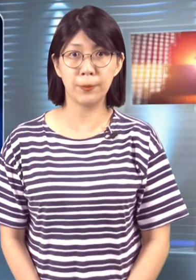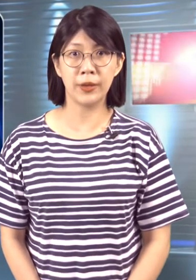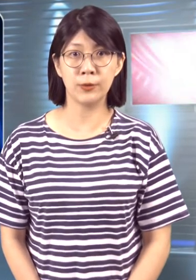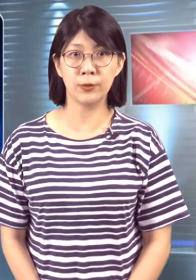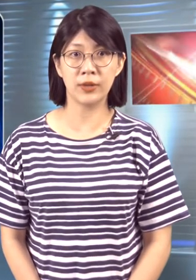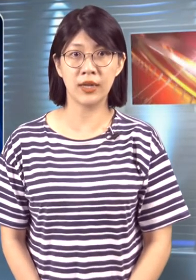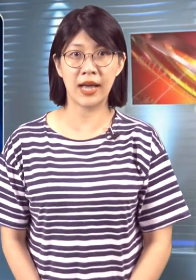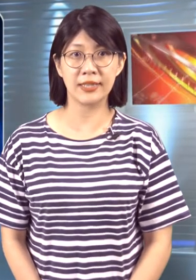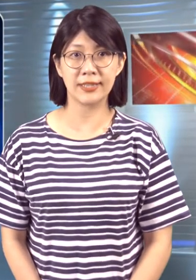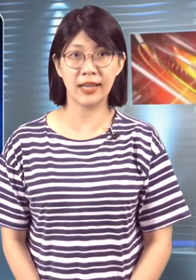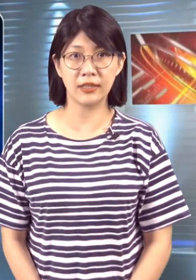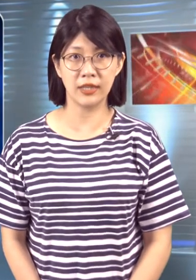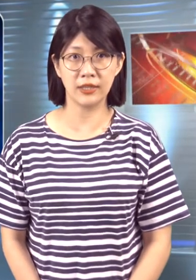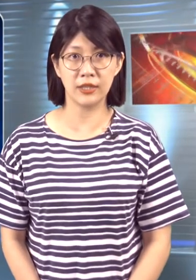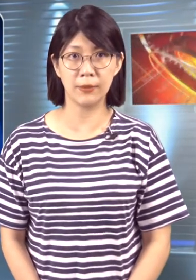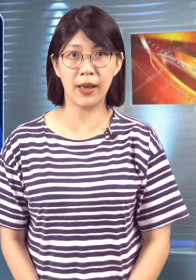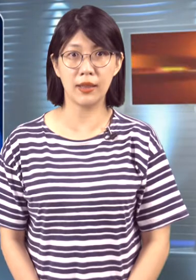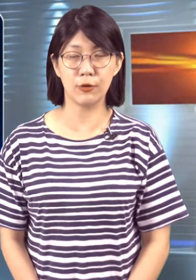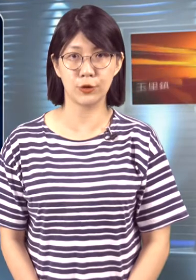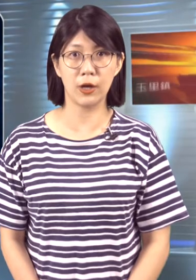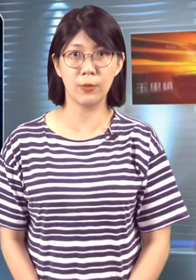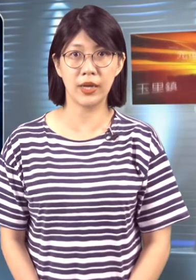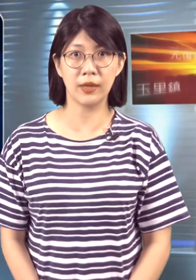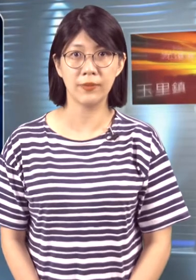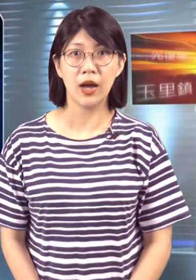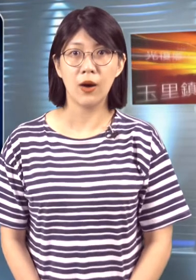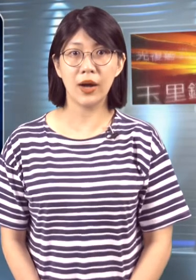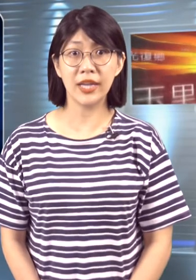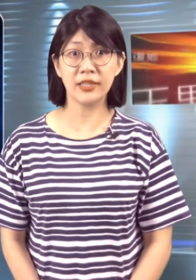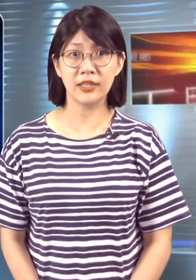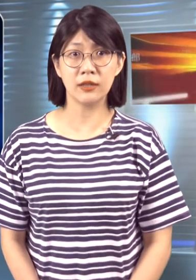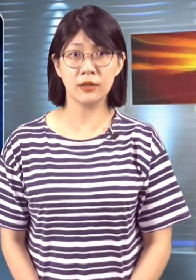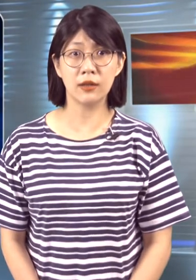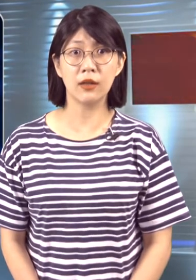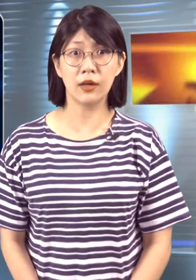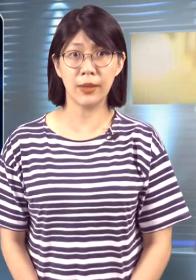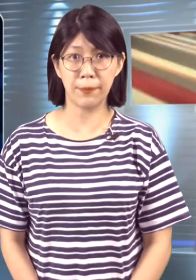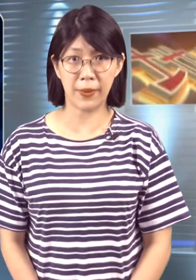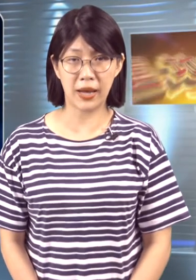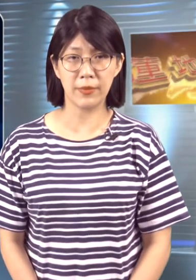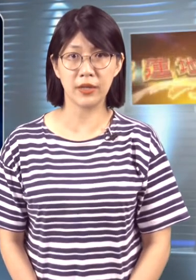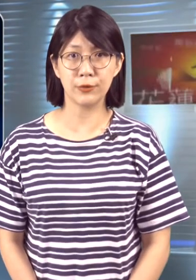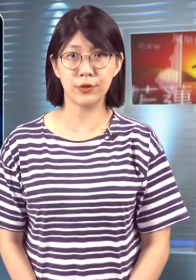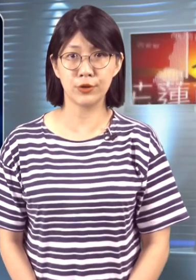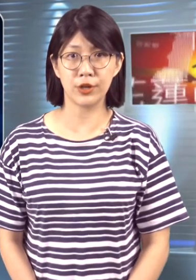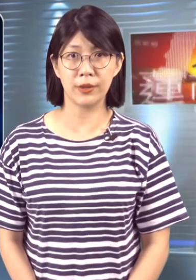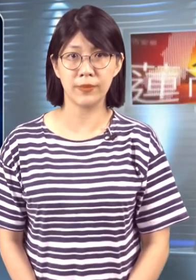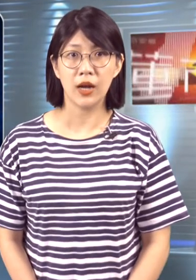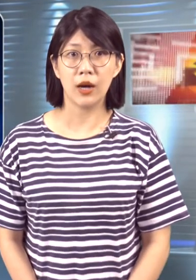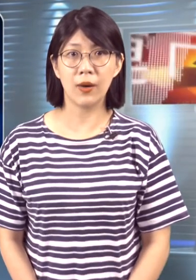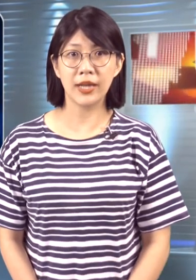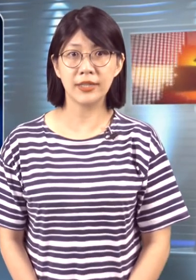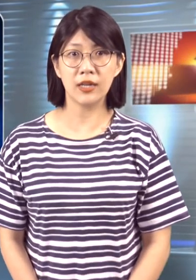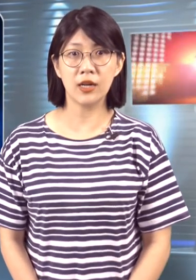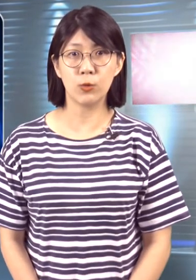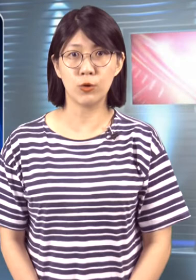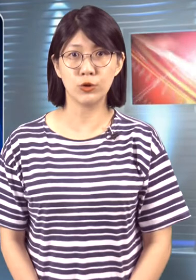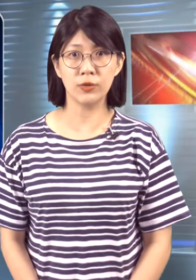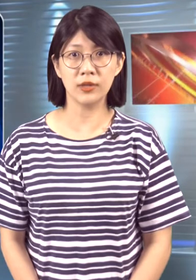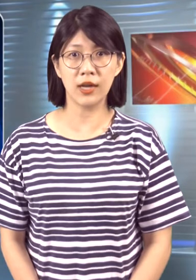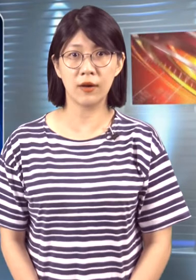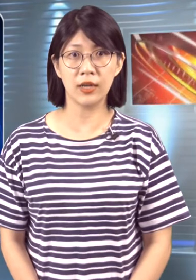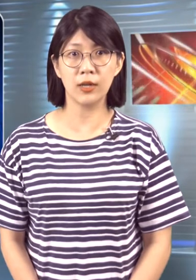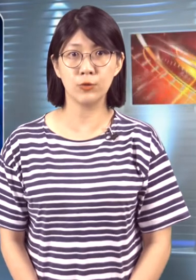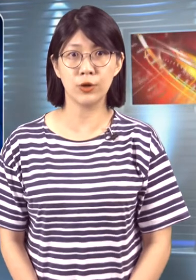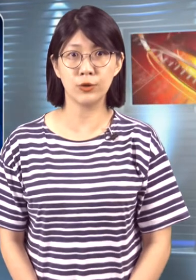布，本土个案3766名，花莲新增了100名的确诊。而花莲县各国